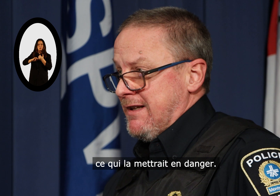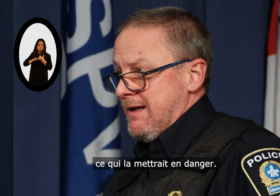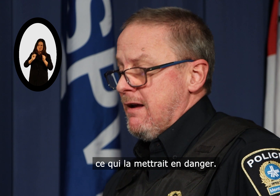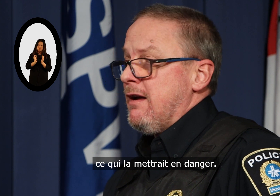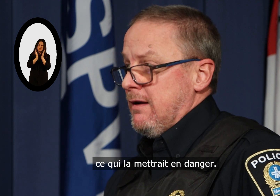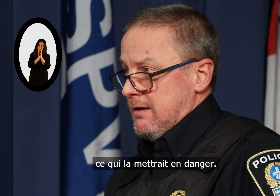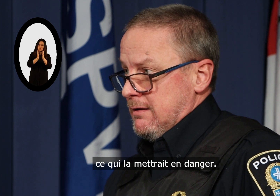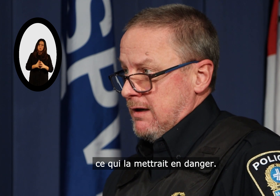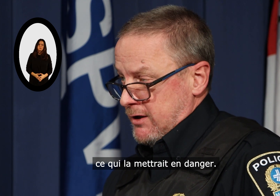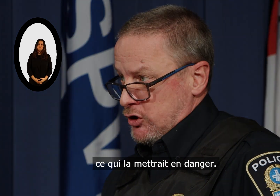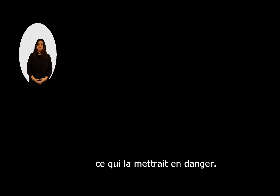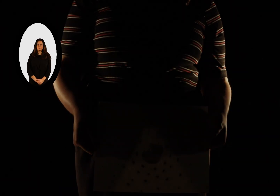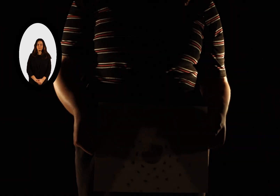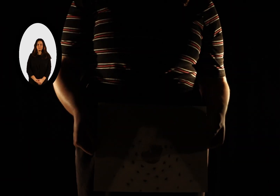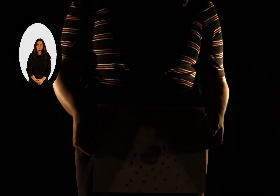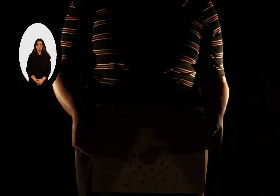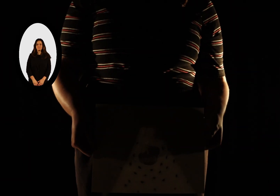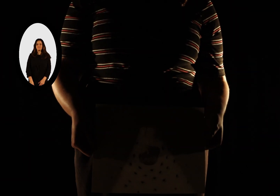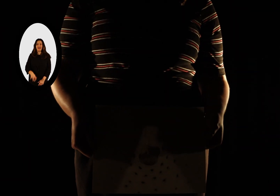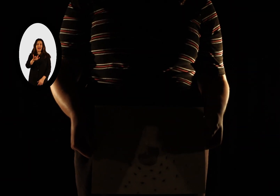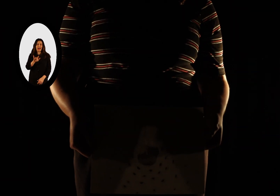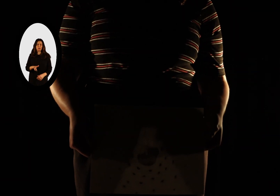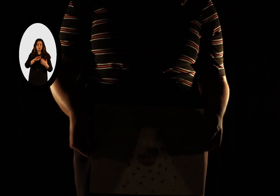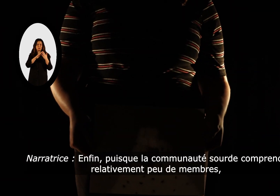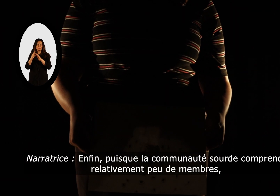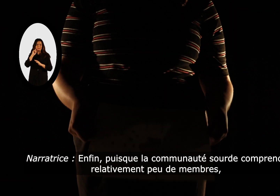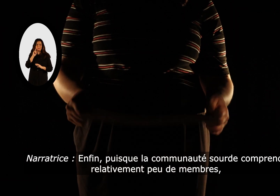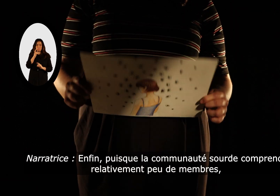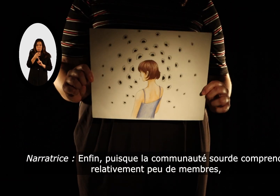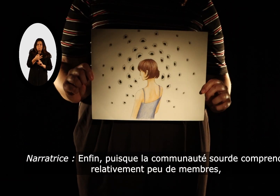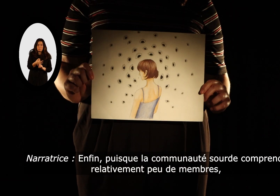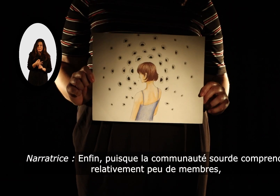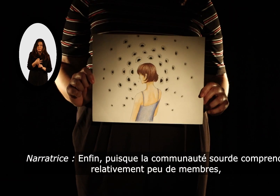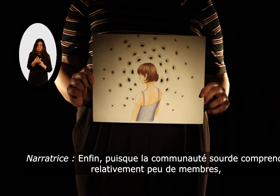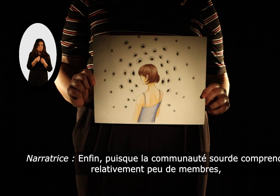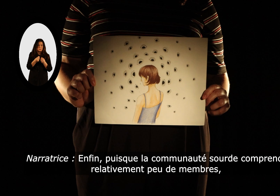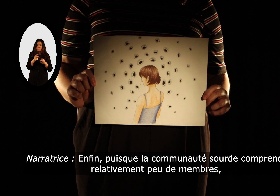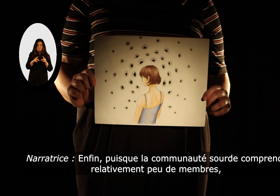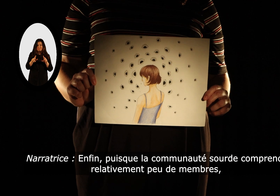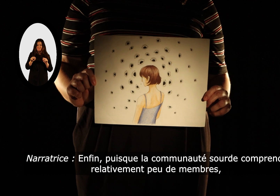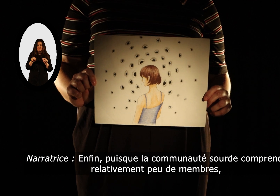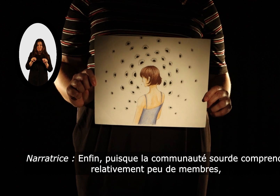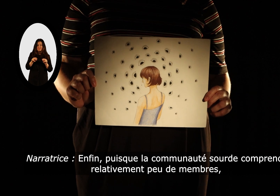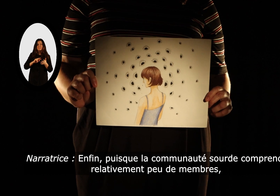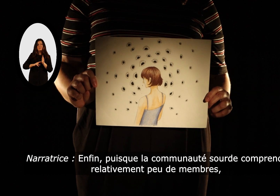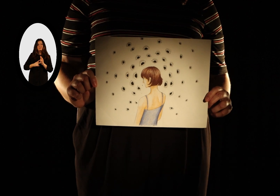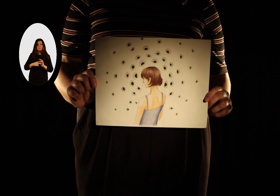mettrait en danger. Enfin, puisque la communauté sourde comprend relativement peu de membres,